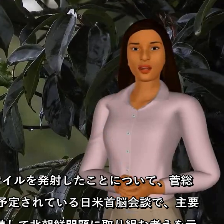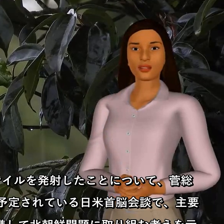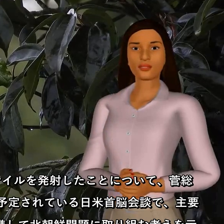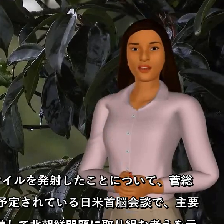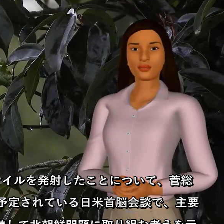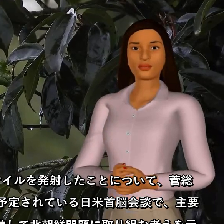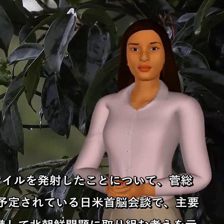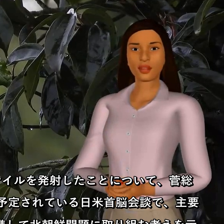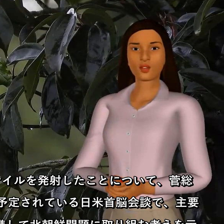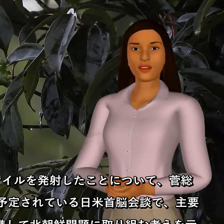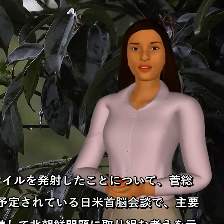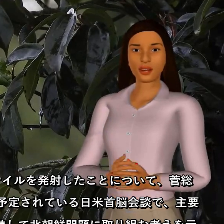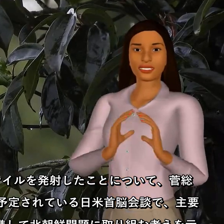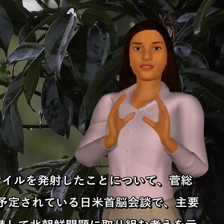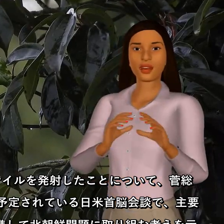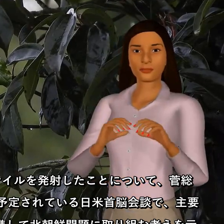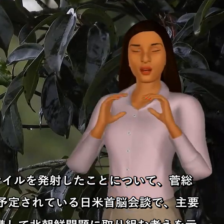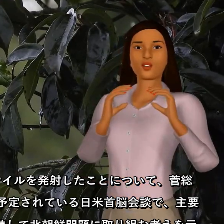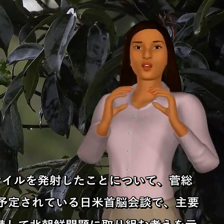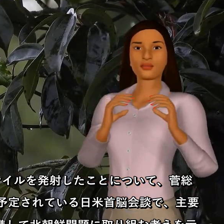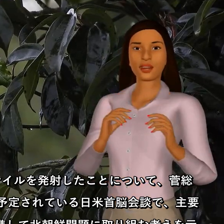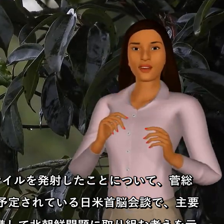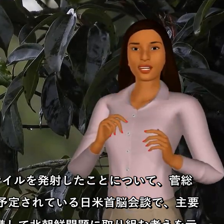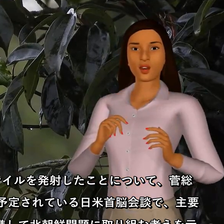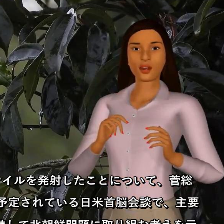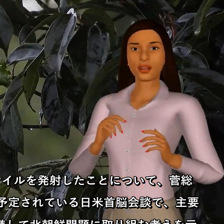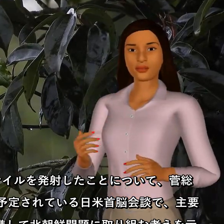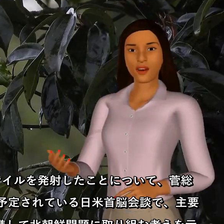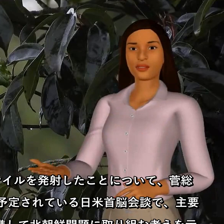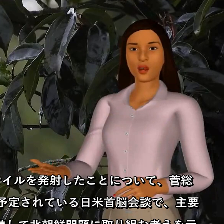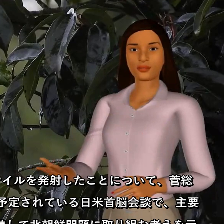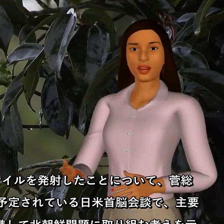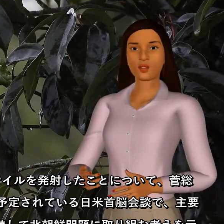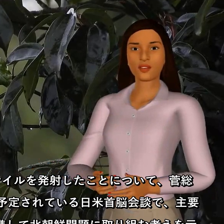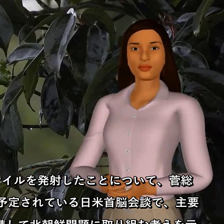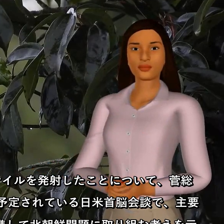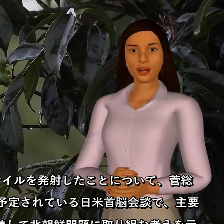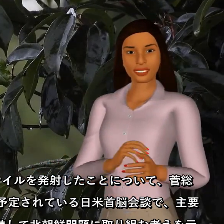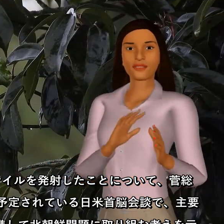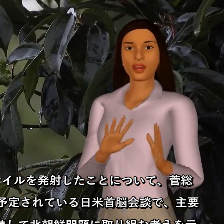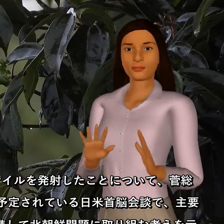して取り上げ、アメリカと連携して北朝鮮問題に取り組む考えを示しました。